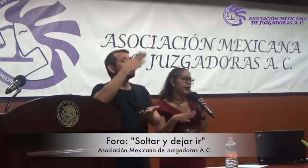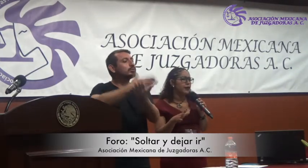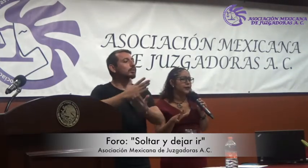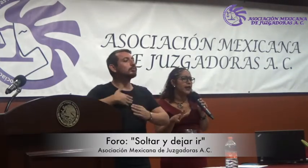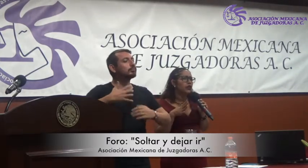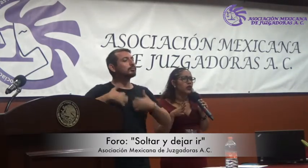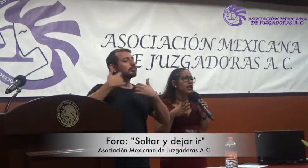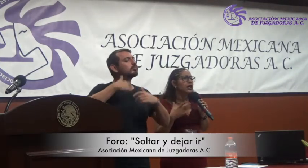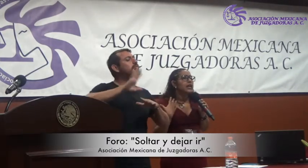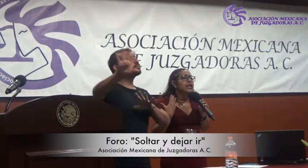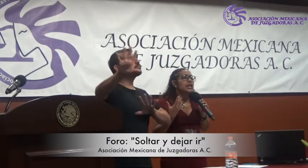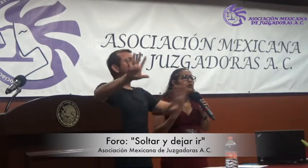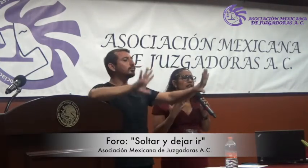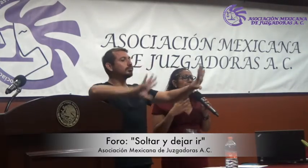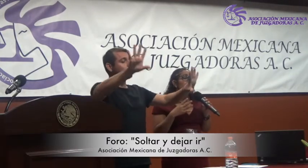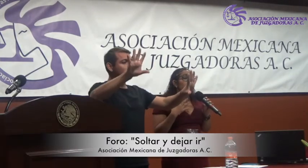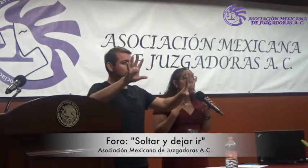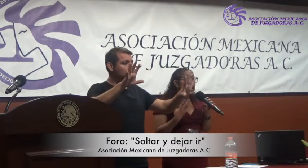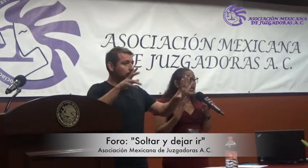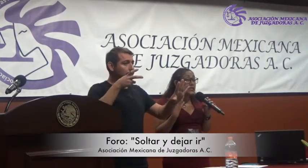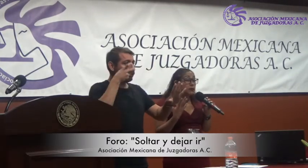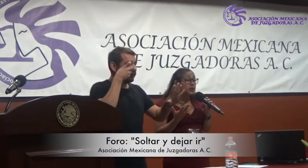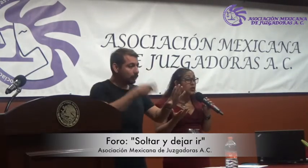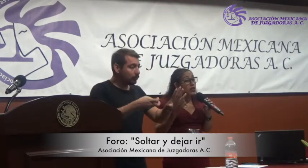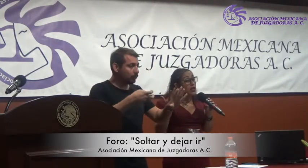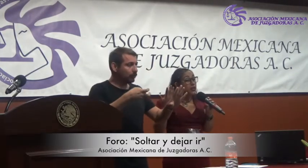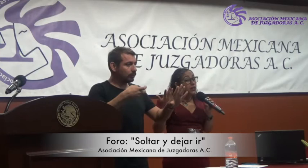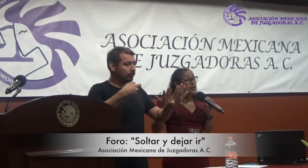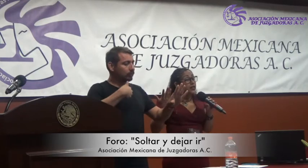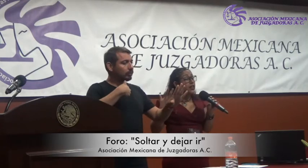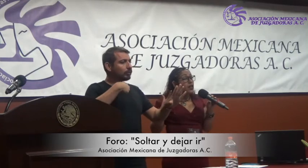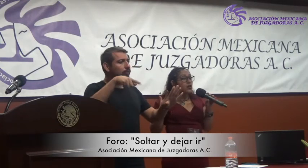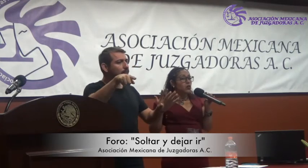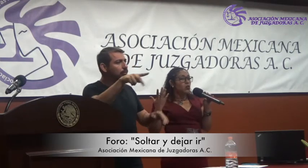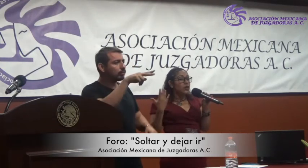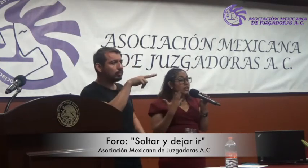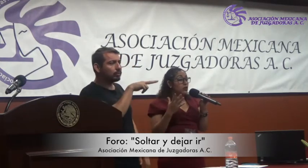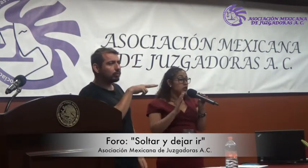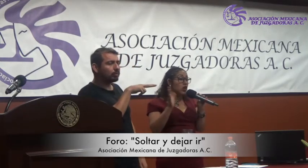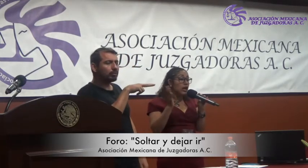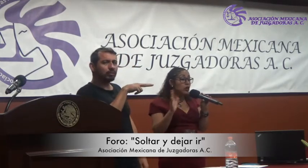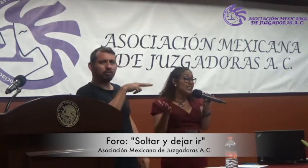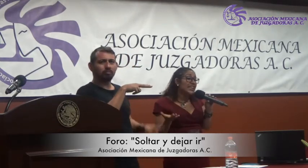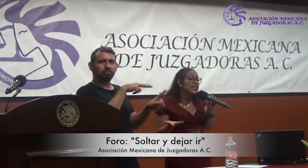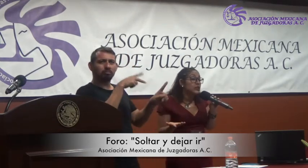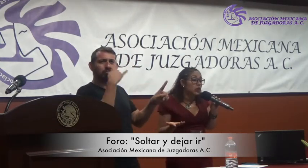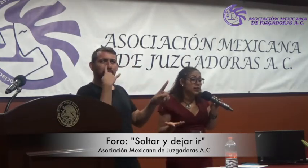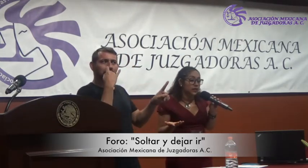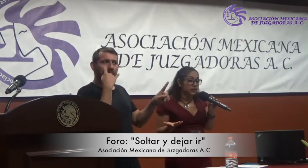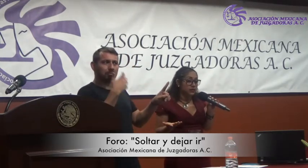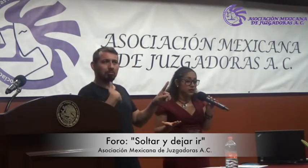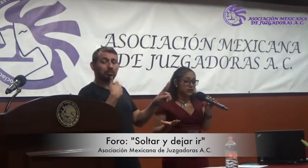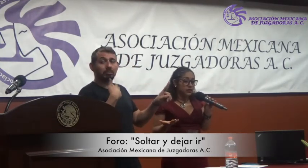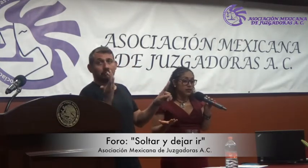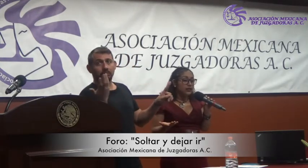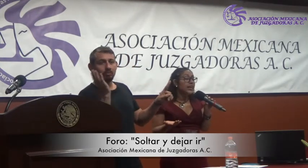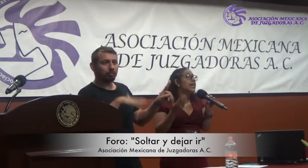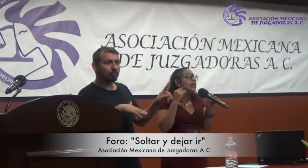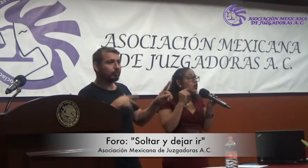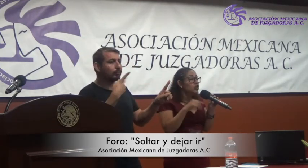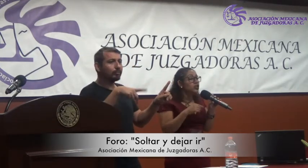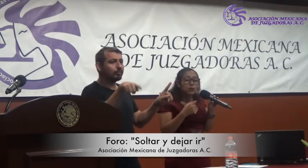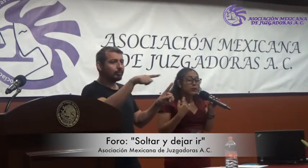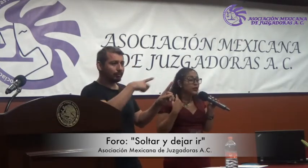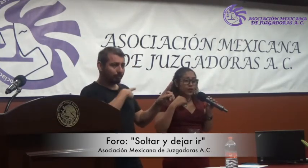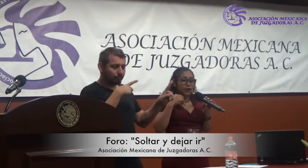siempre, no quiere estar con él y no entendemos que esa persona tiene una situación que no está resuelta y